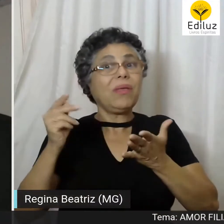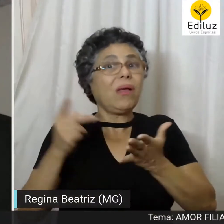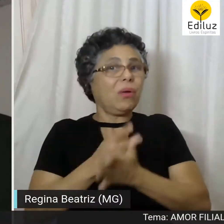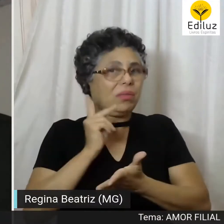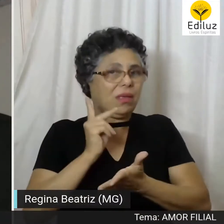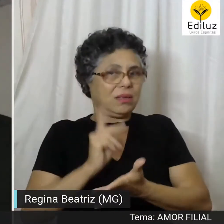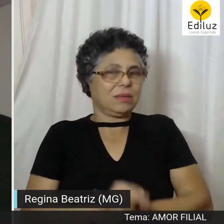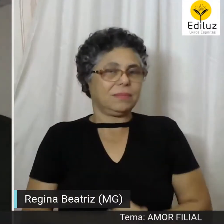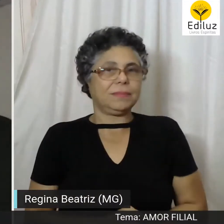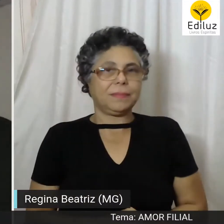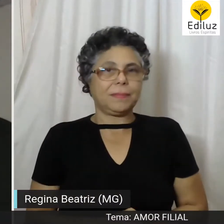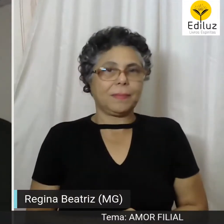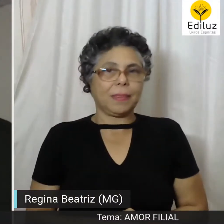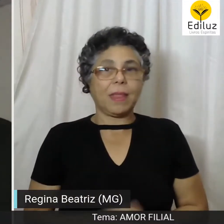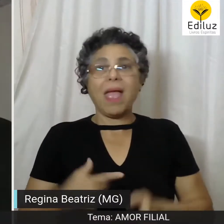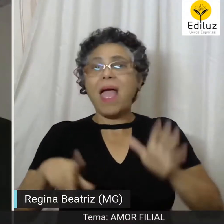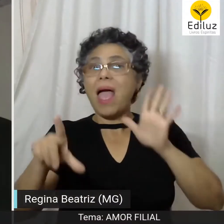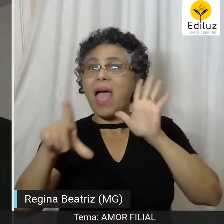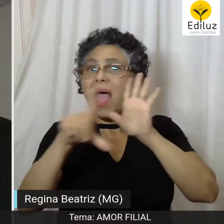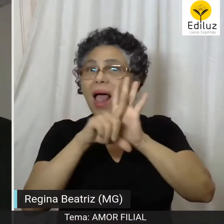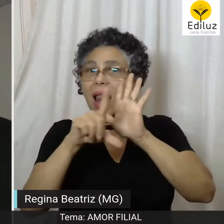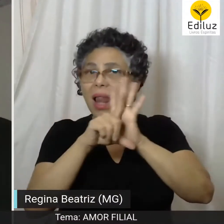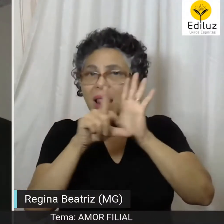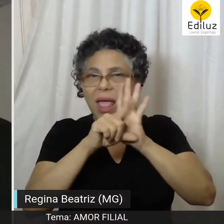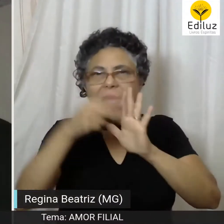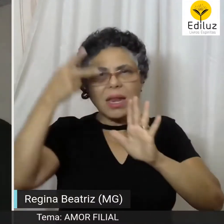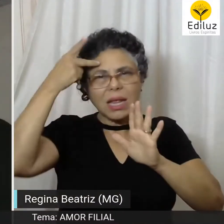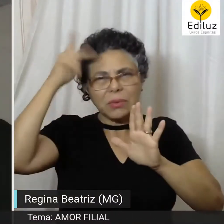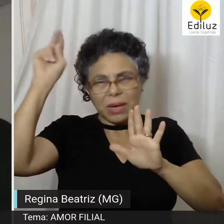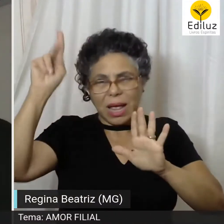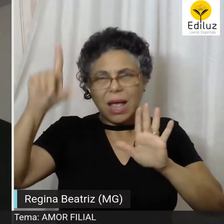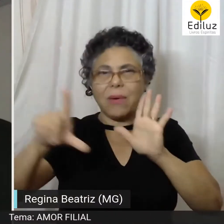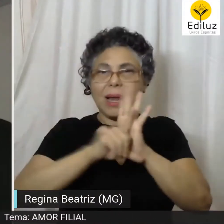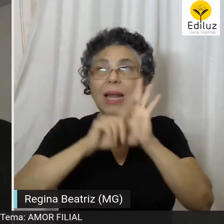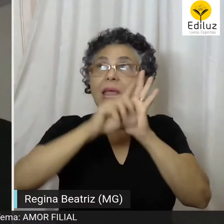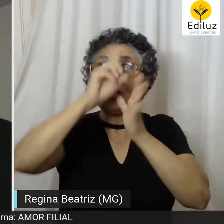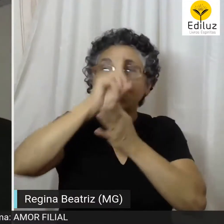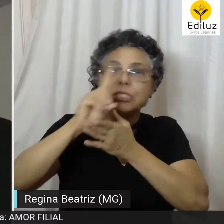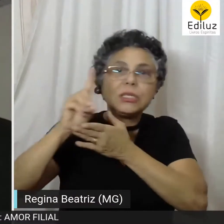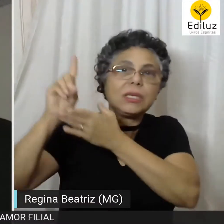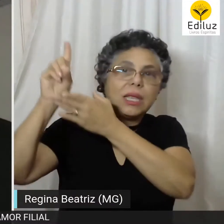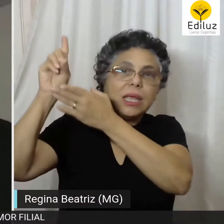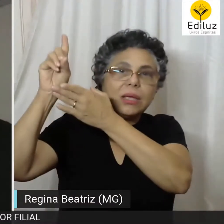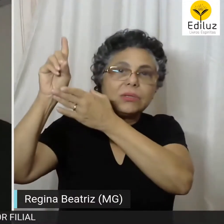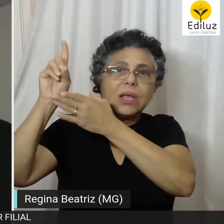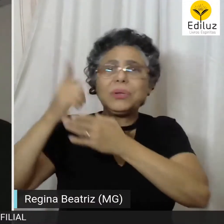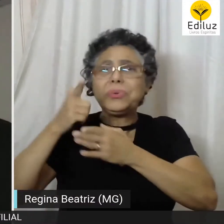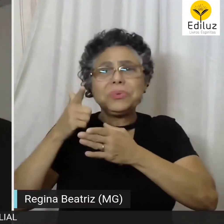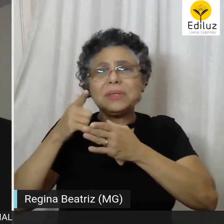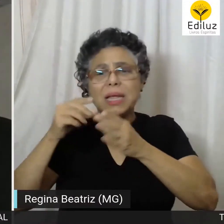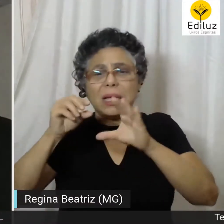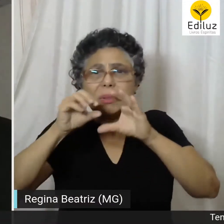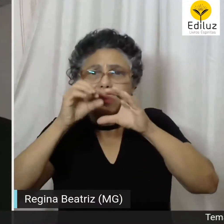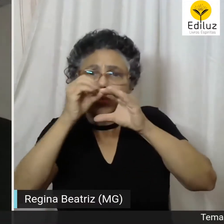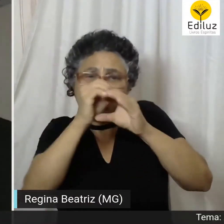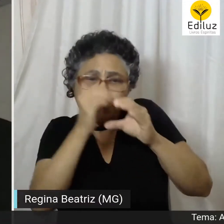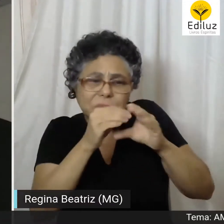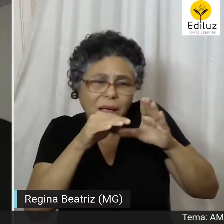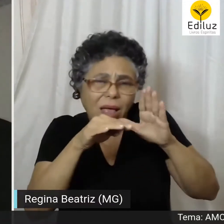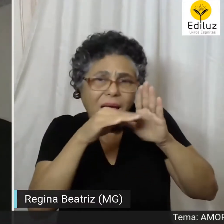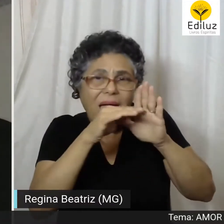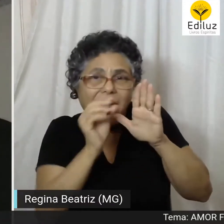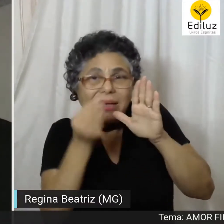que as leis naturais, as leis divinas, elas não têm brechas, não têm